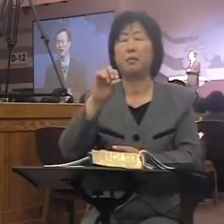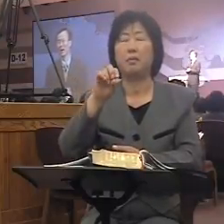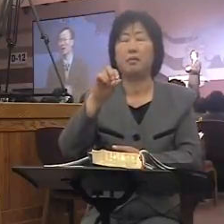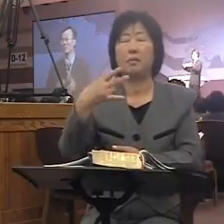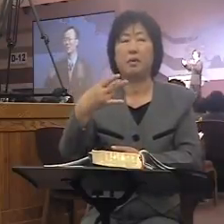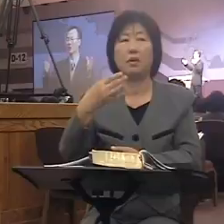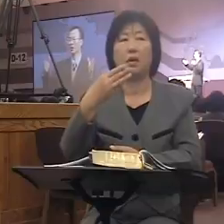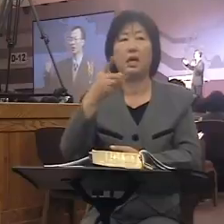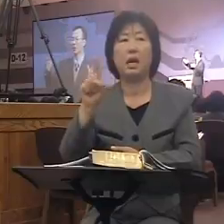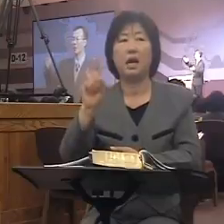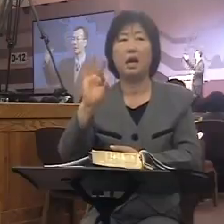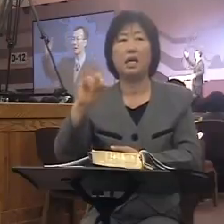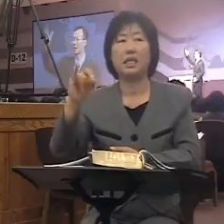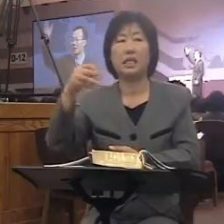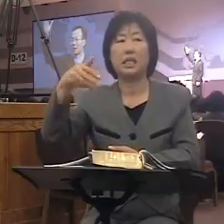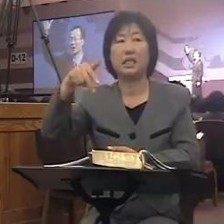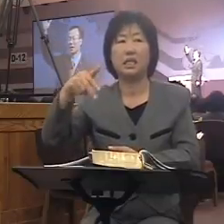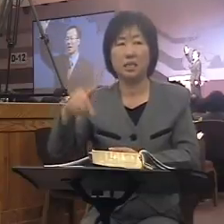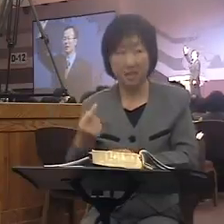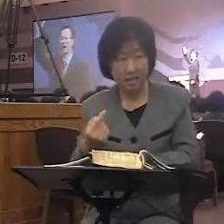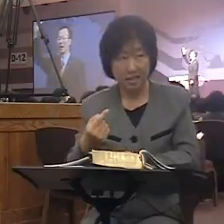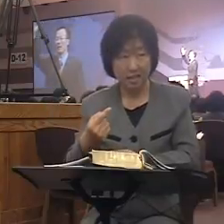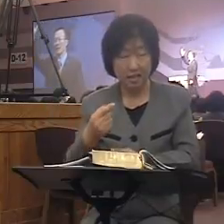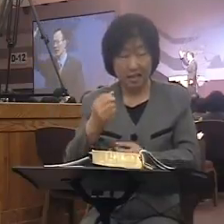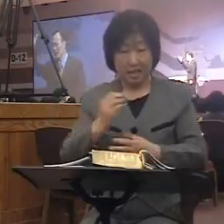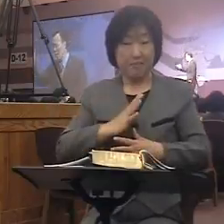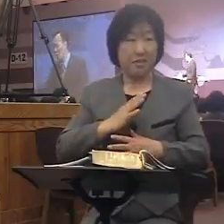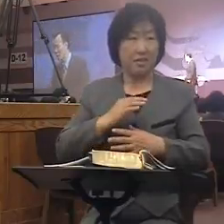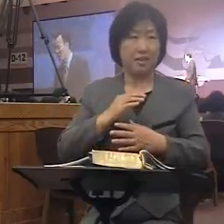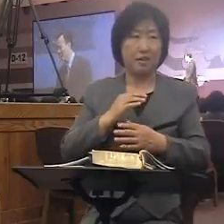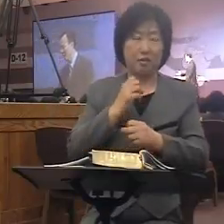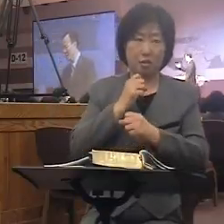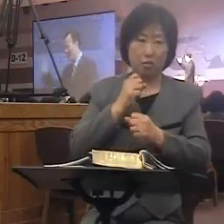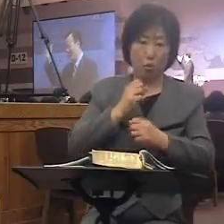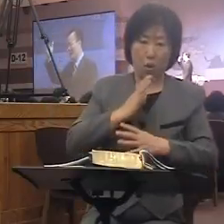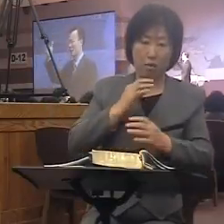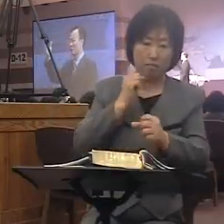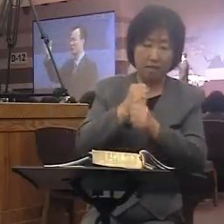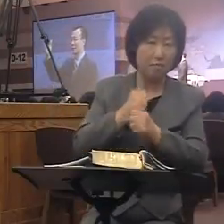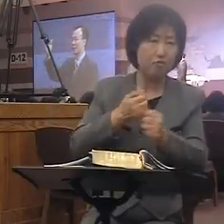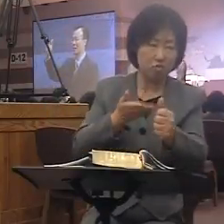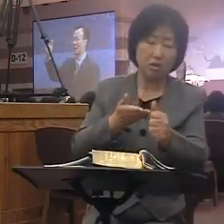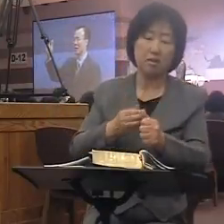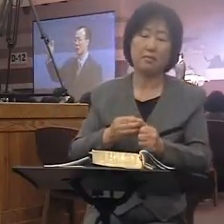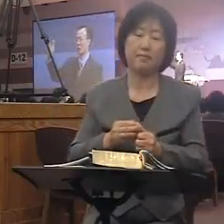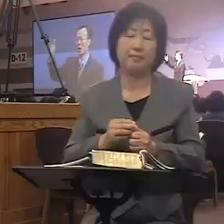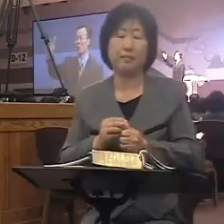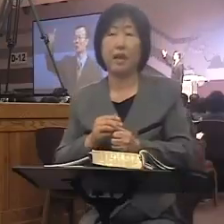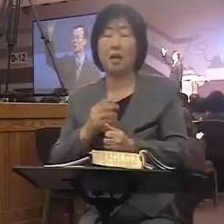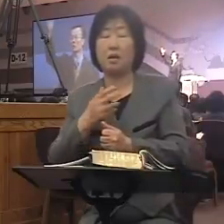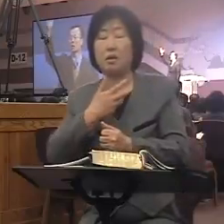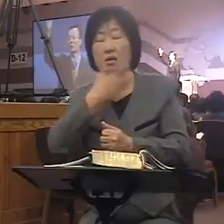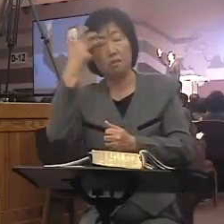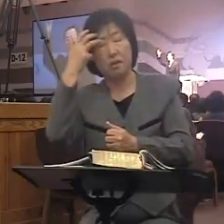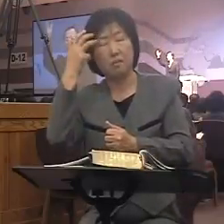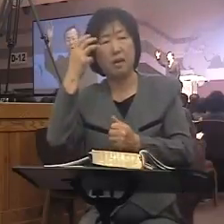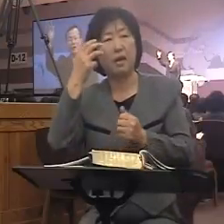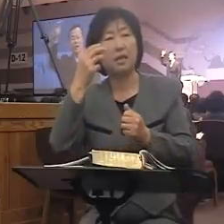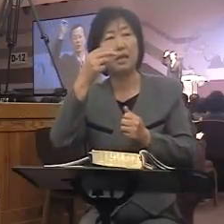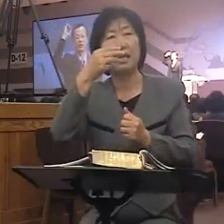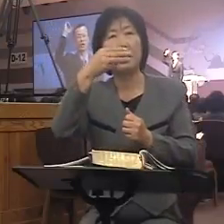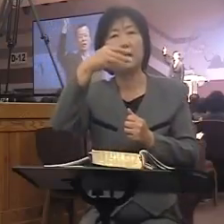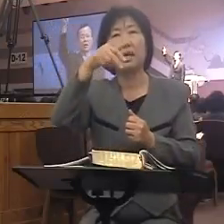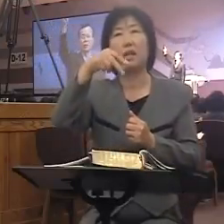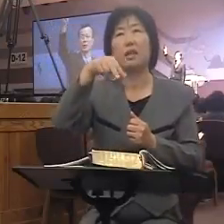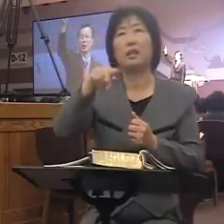꿈에서 보니까 하늘문이 열리고 사닥다리가 있는데 하나님의 사자가 오르락 내리락 하고 있습니다. 더 놀라운 것은 13절에